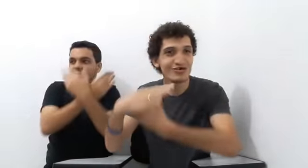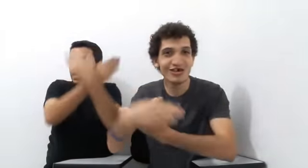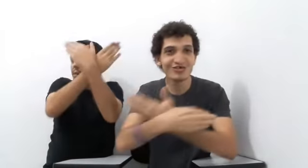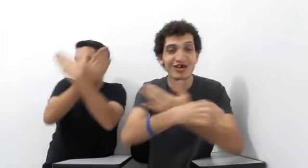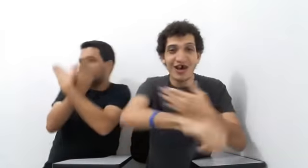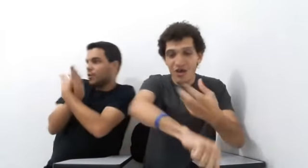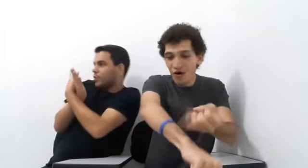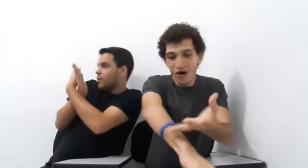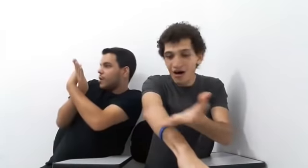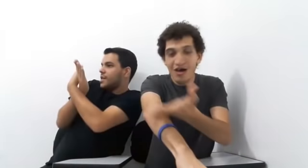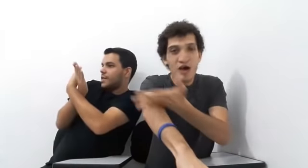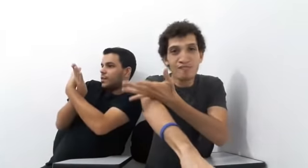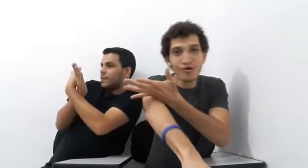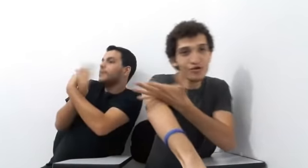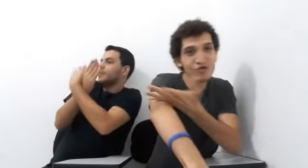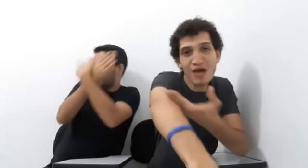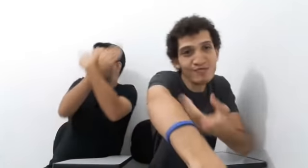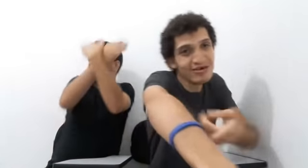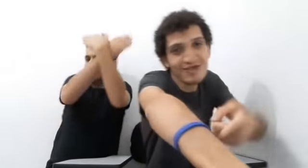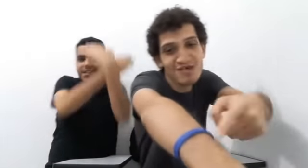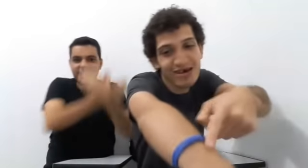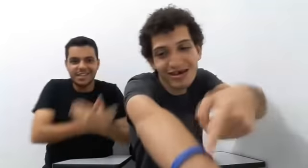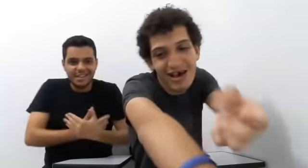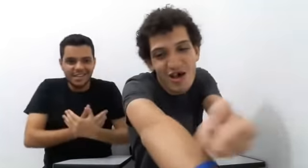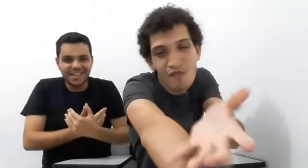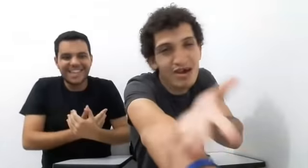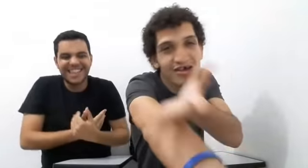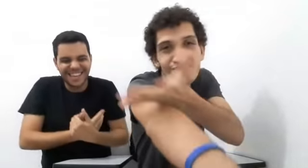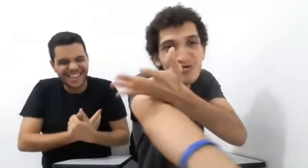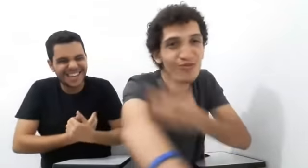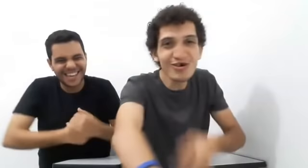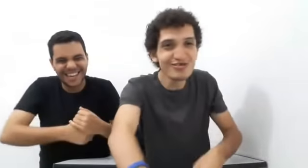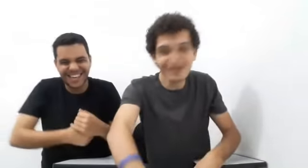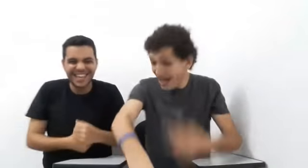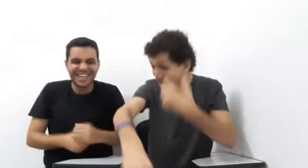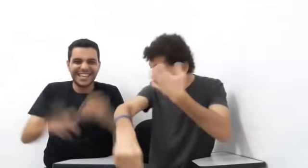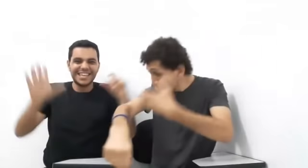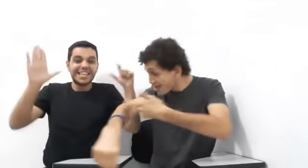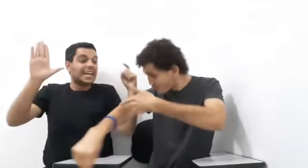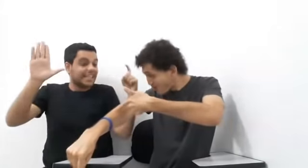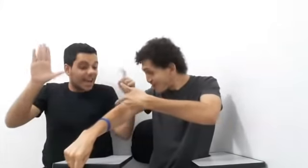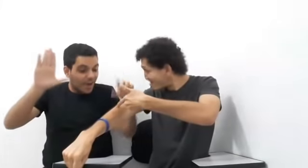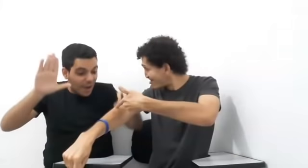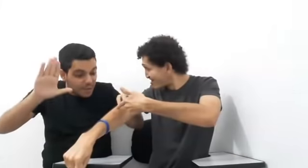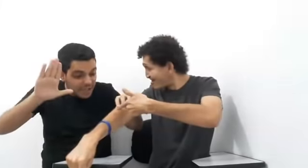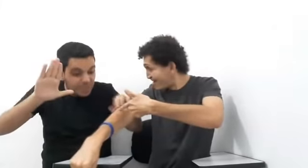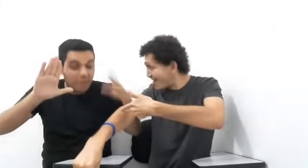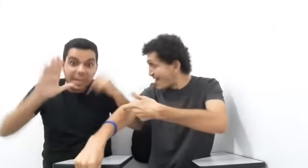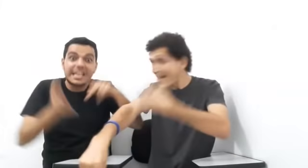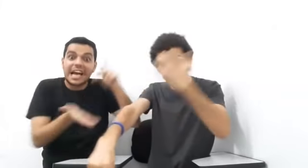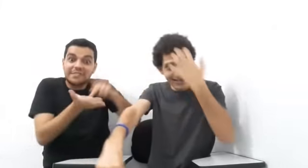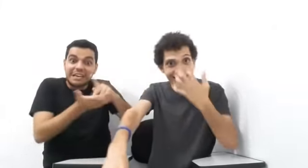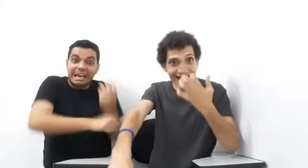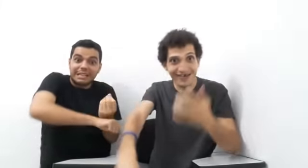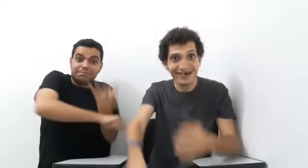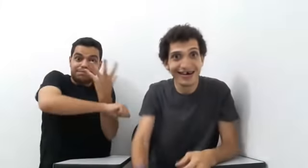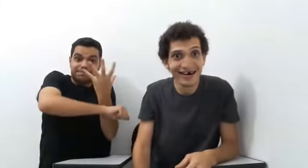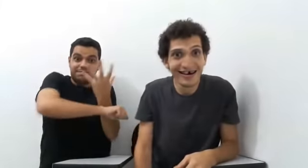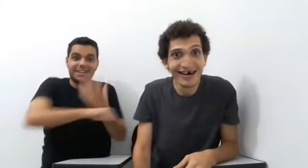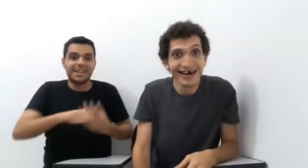gente. Eu me emociono, dá pra vocês mas eu me arrepio todo. É sério, olha. Não, é bonito, verdade.